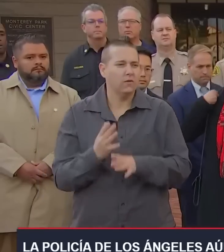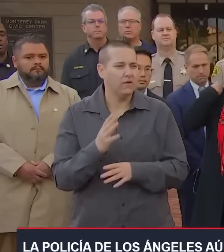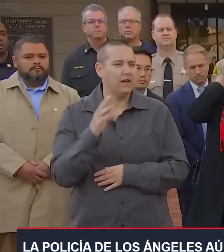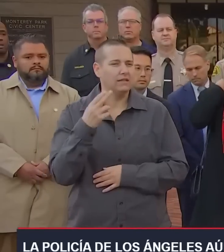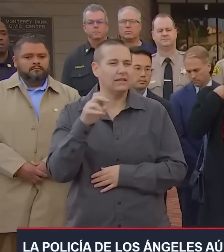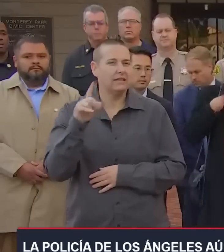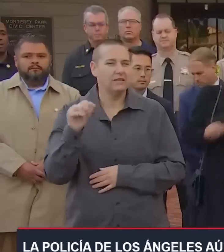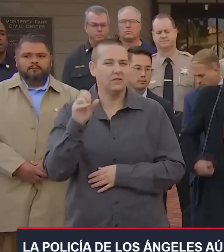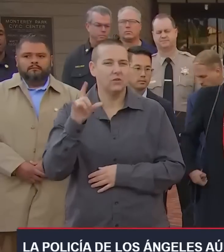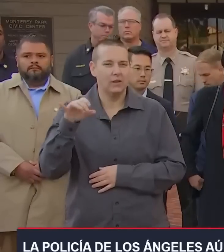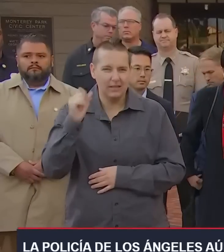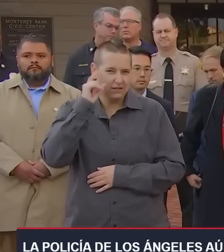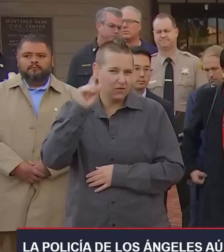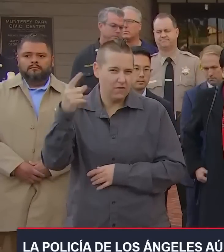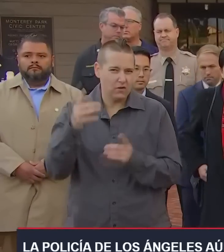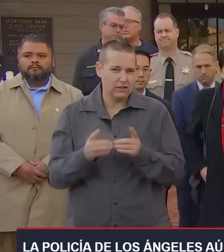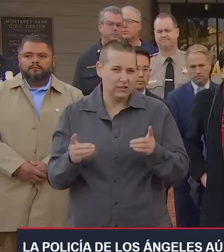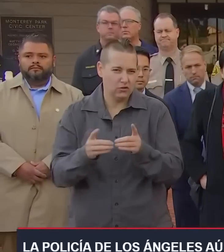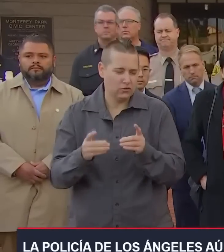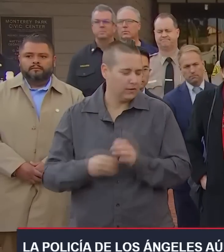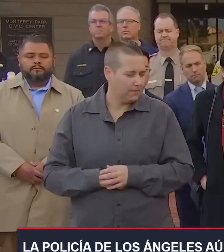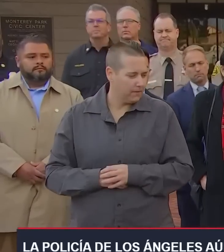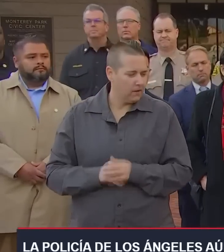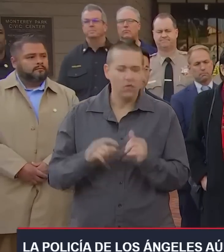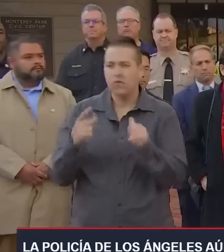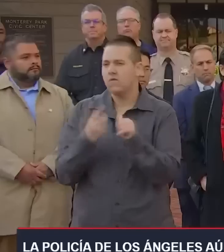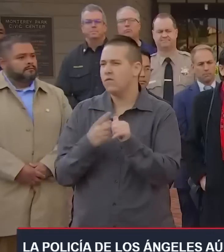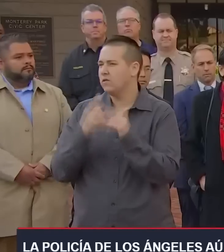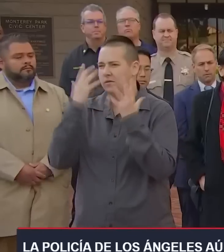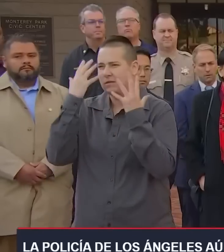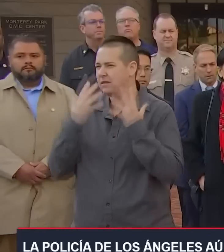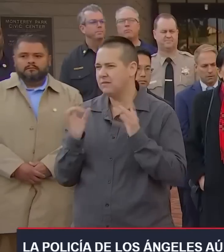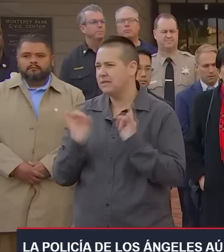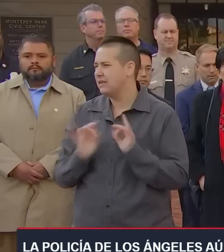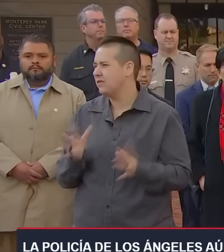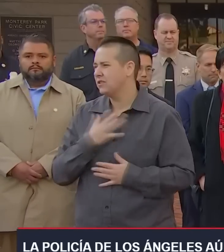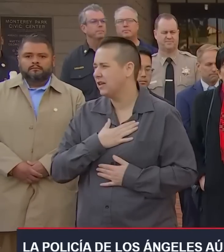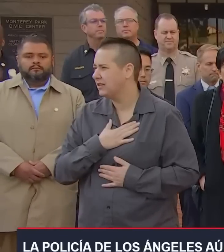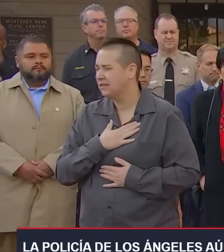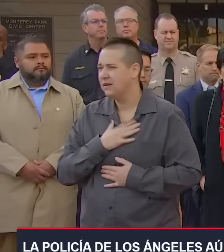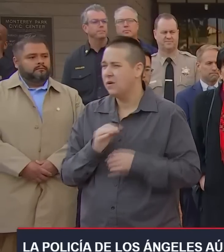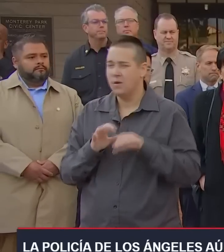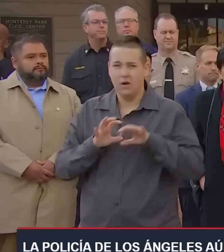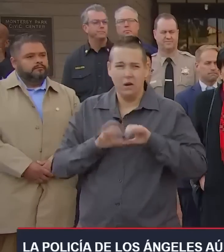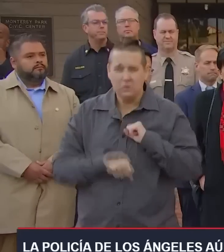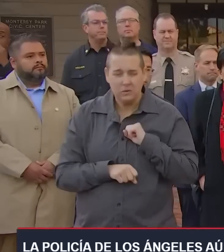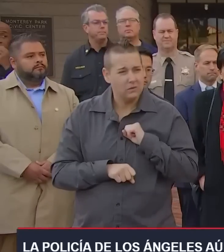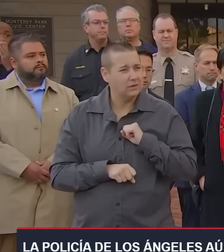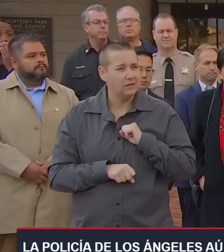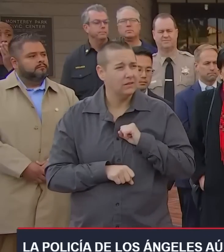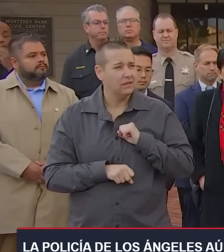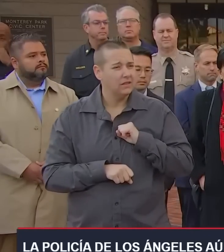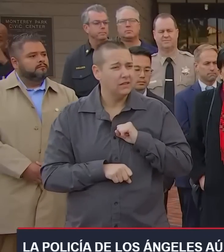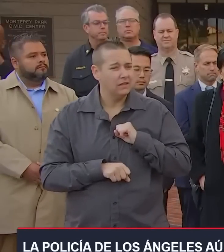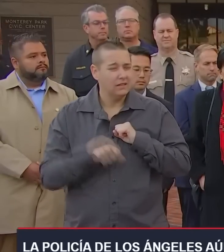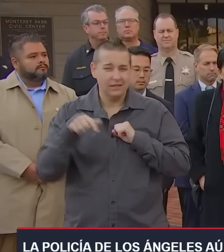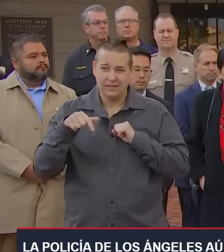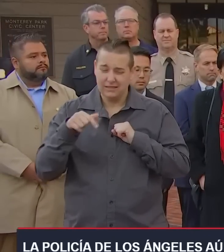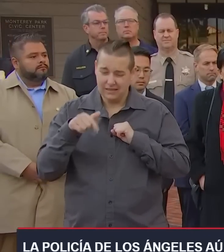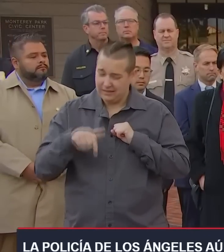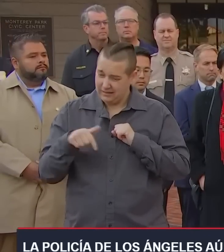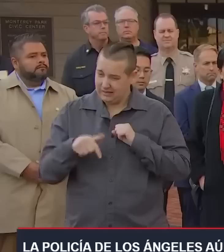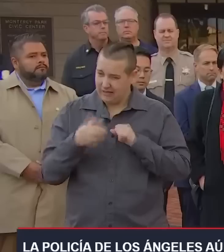buenos días Soy la supervisora Hilda Solís del primer Distrito primero que nada Me siento devastada